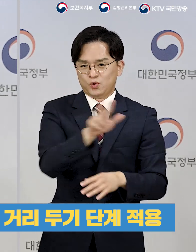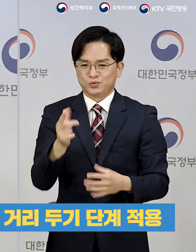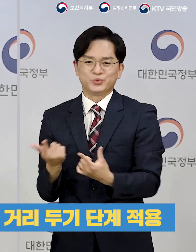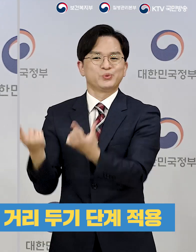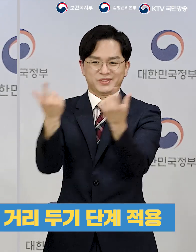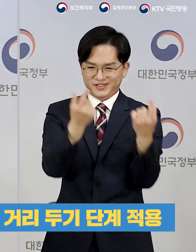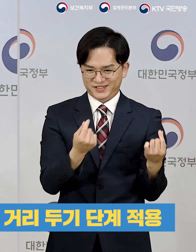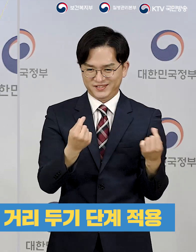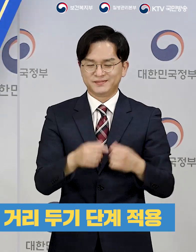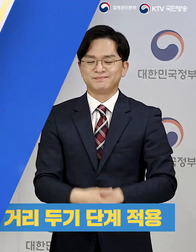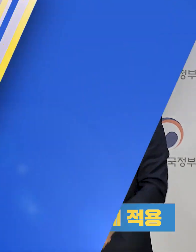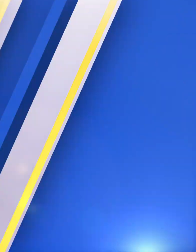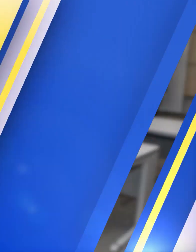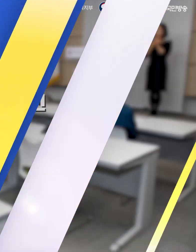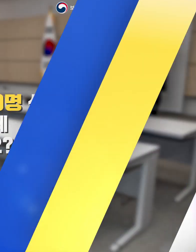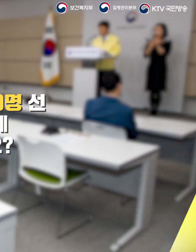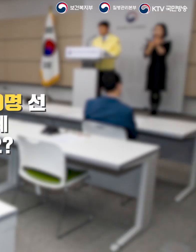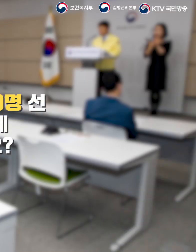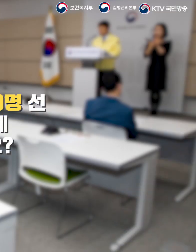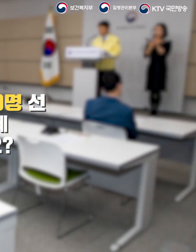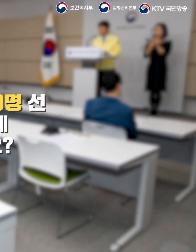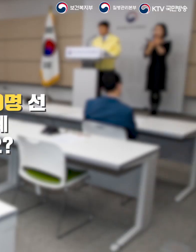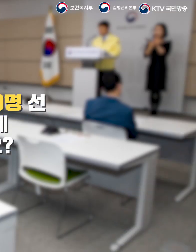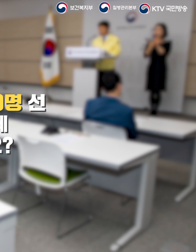지침을 내리고 있는 그런 상황입니다.